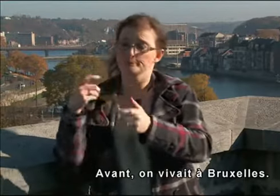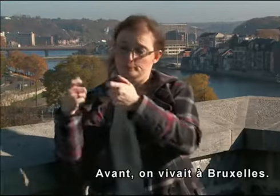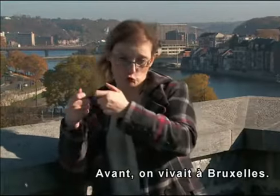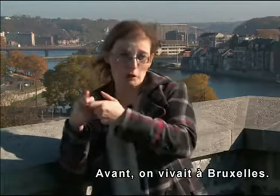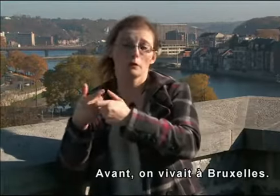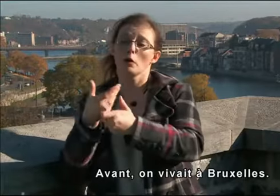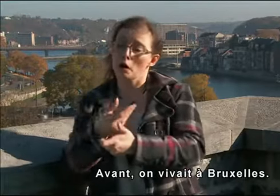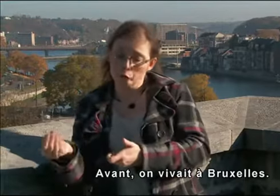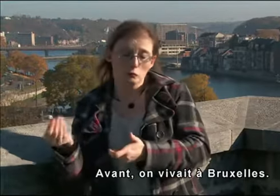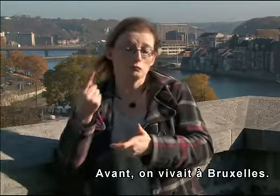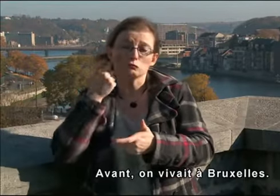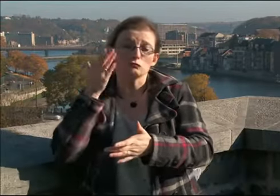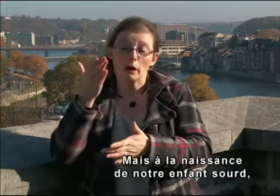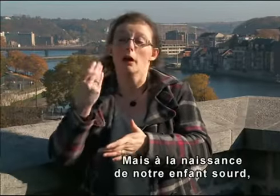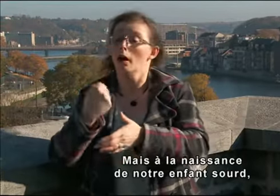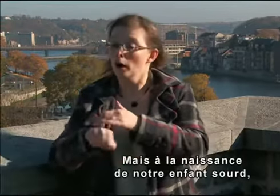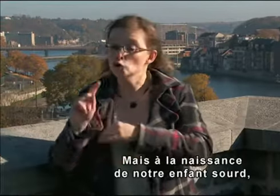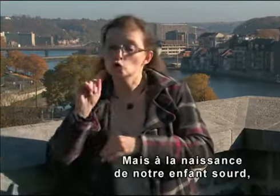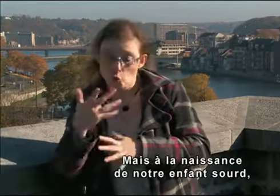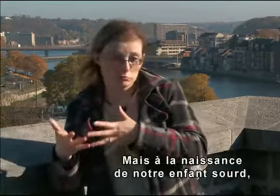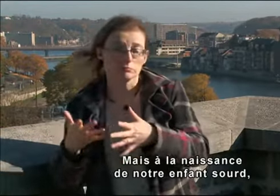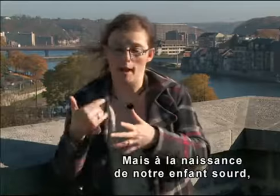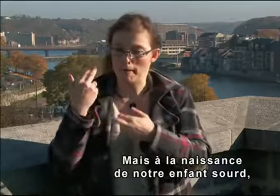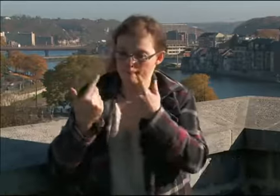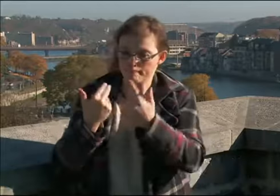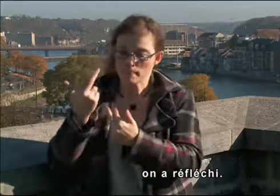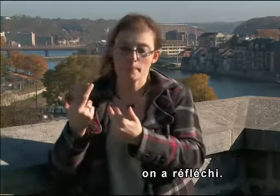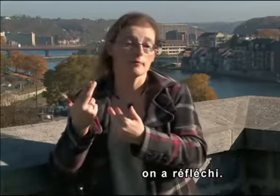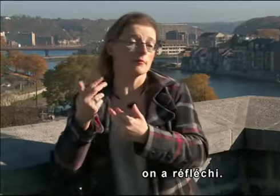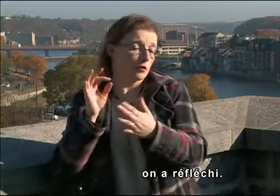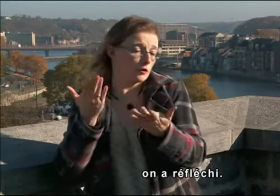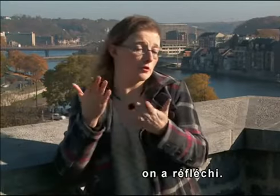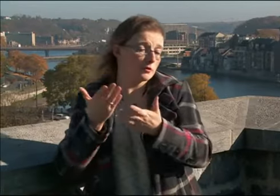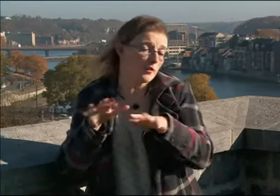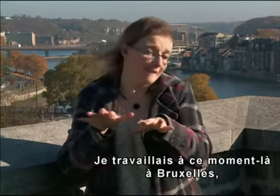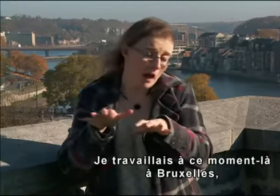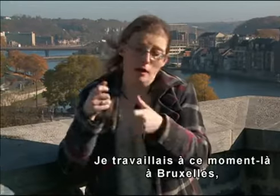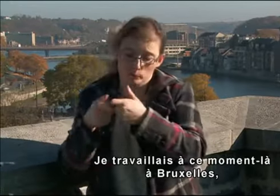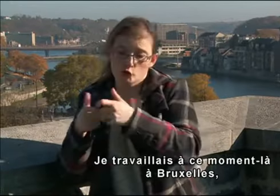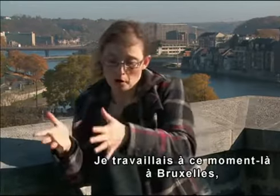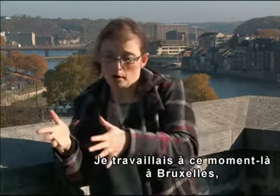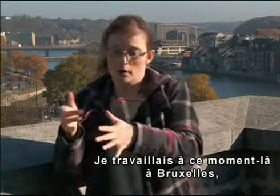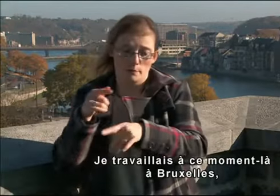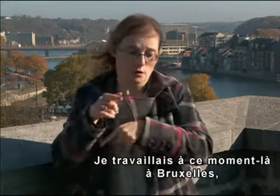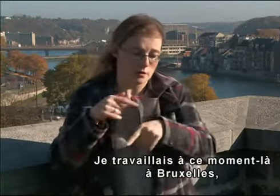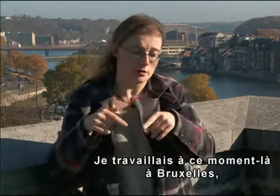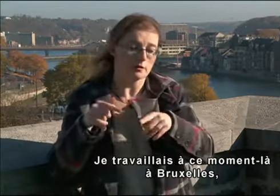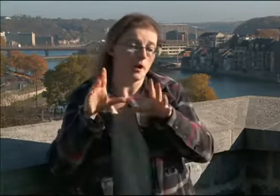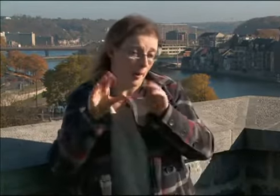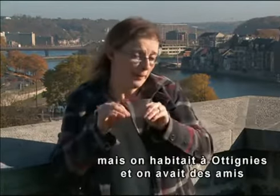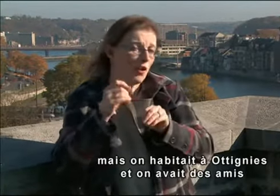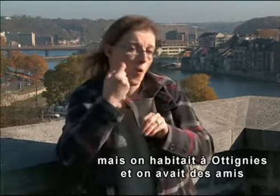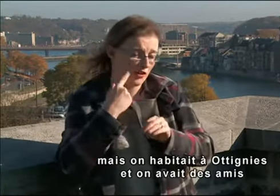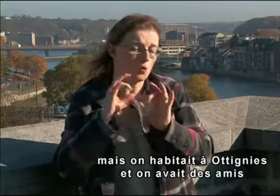Avant, on vivait à Bruxelles. Mais à la naissance de notre enfant sourd, on a réfléchi. Je travaillais à ce moment-là à Bruxelles,